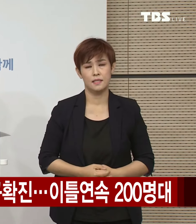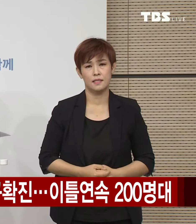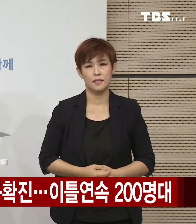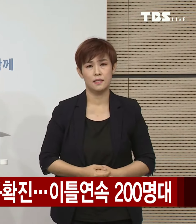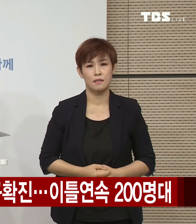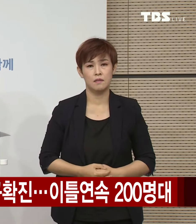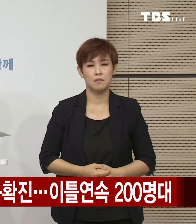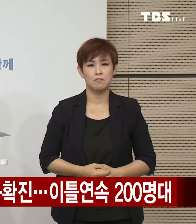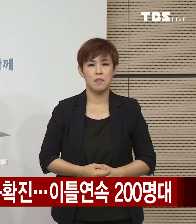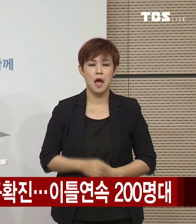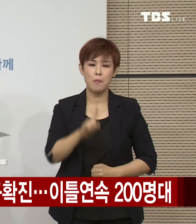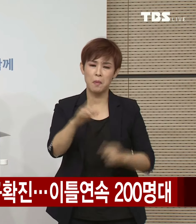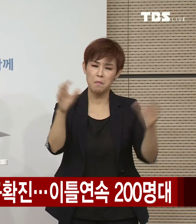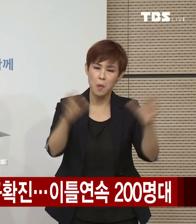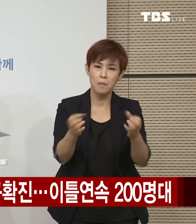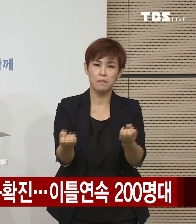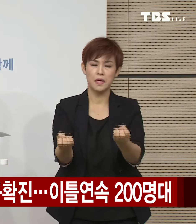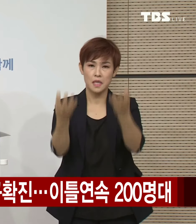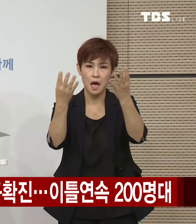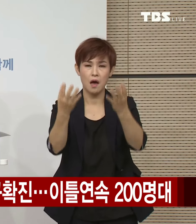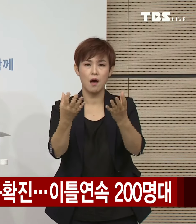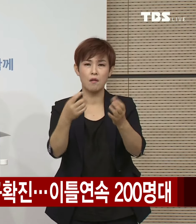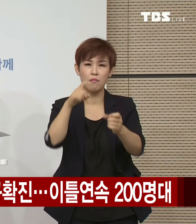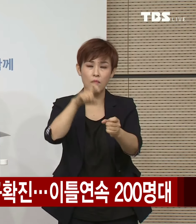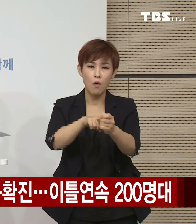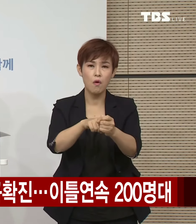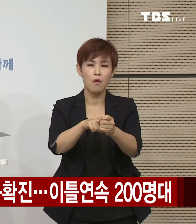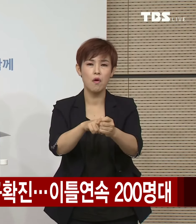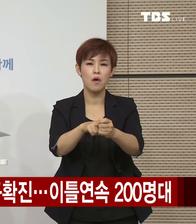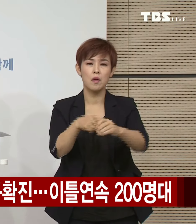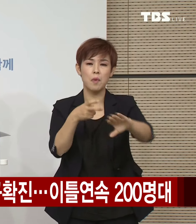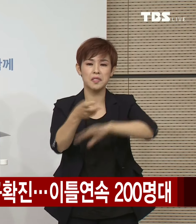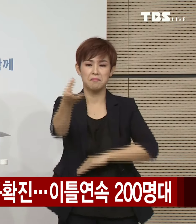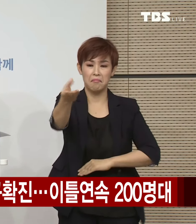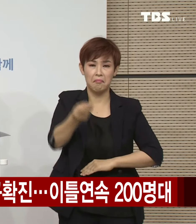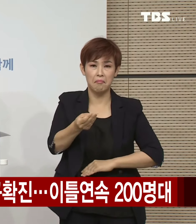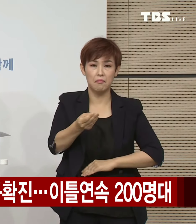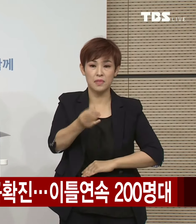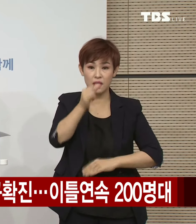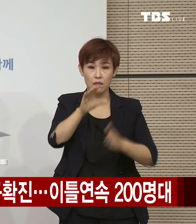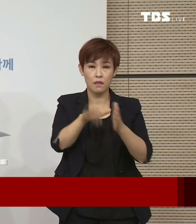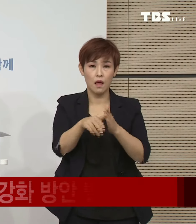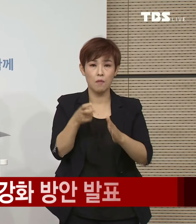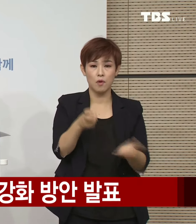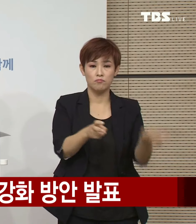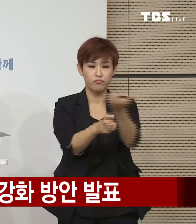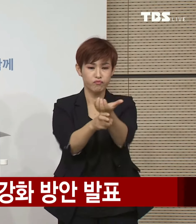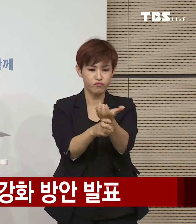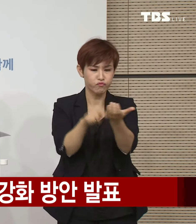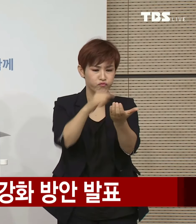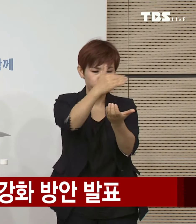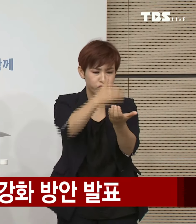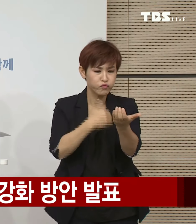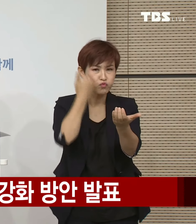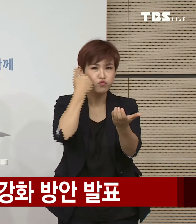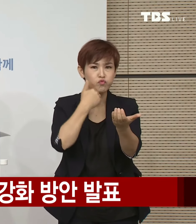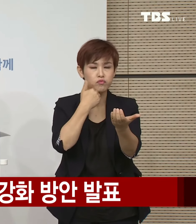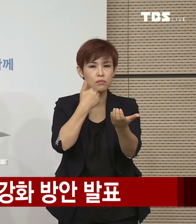특히 일회성 행사나 집회 등을 위한 단기 전세버스의 경우 이용자를 특정하기 어려운 점을